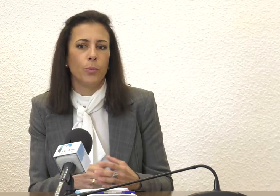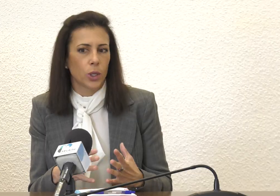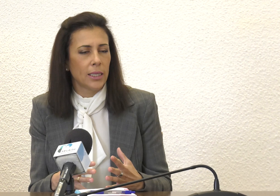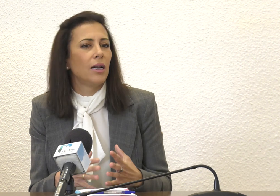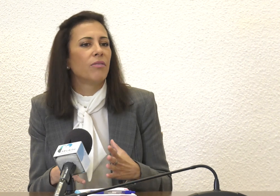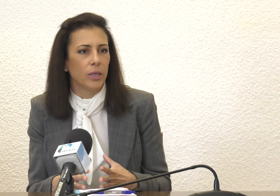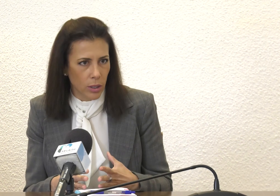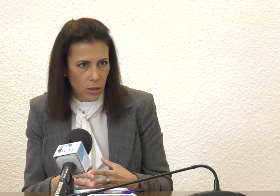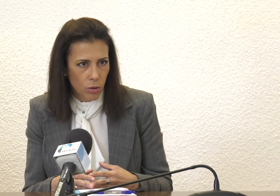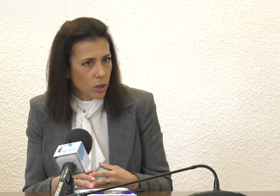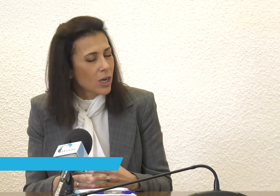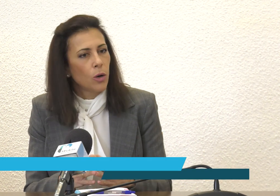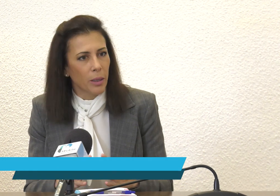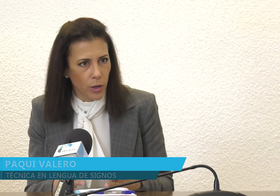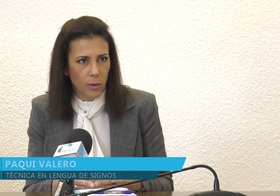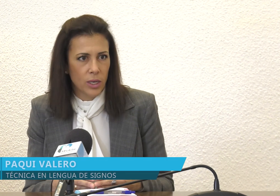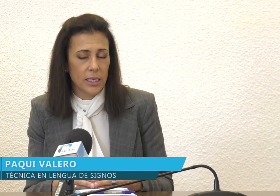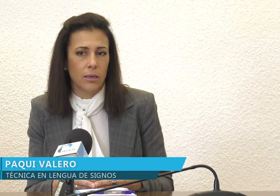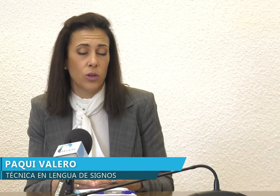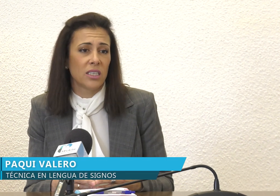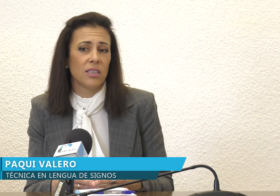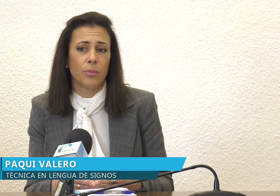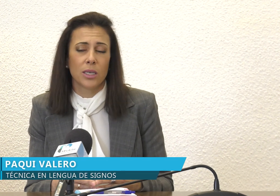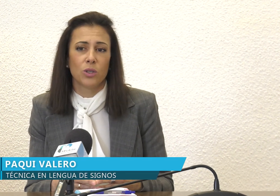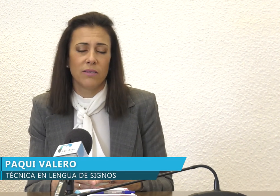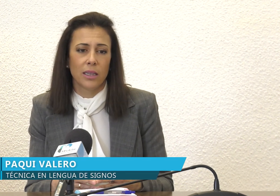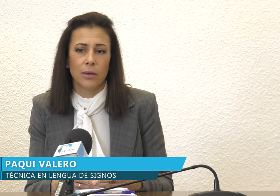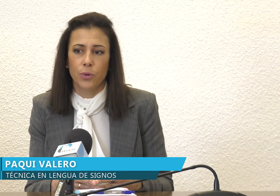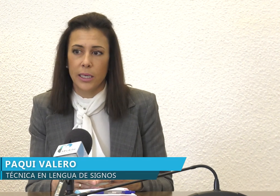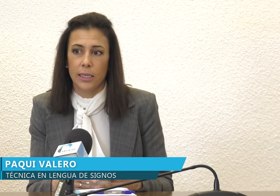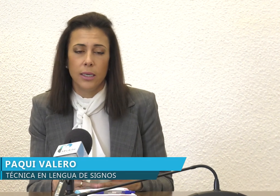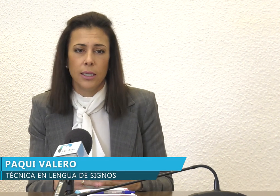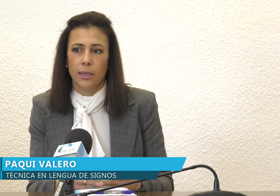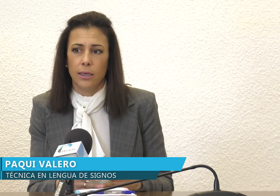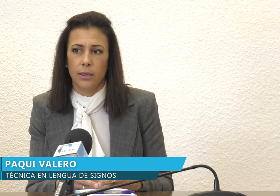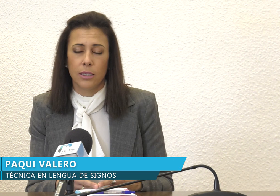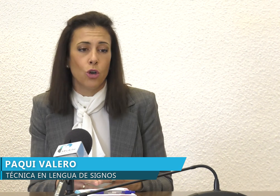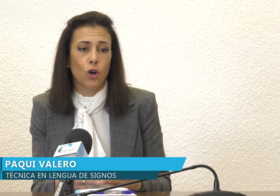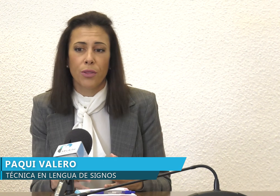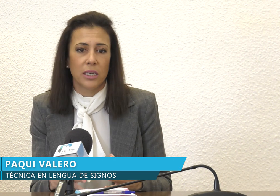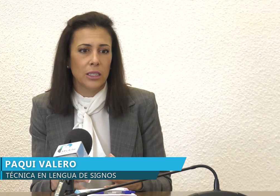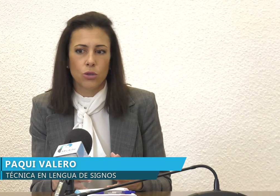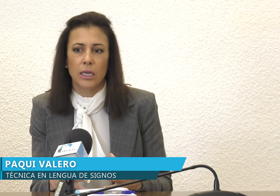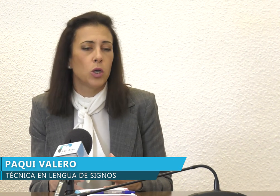Lo importante es el alfabeto de astrológico que es lo primero que voy a enseñar porque muchas veces si no conoces el signo, no sabes